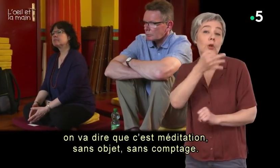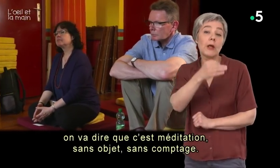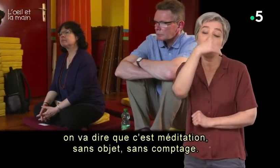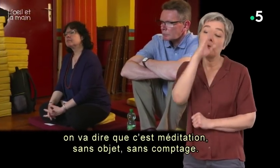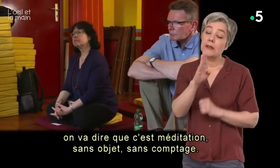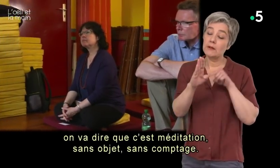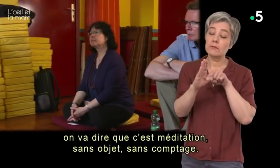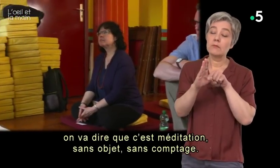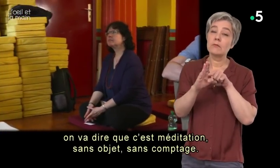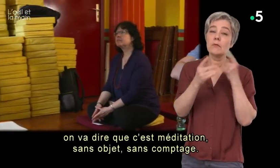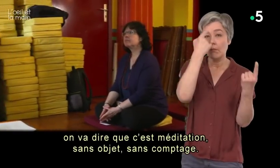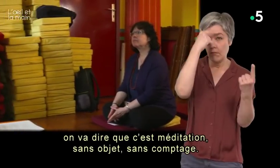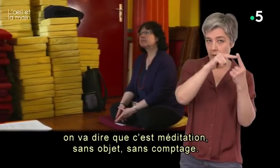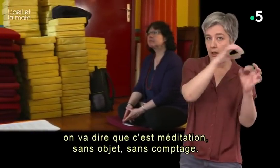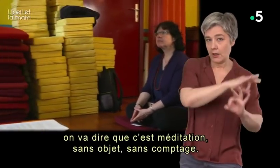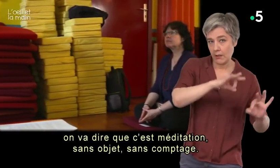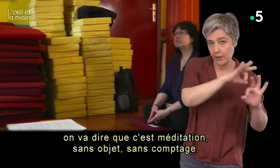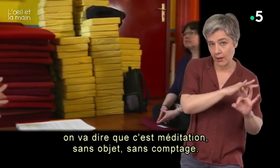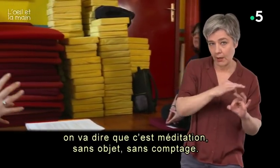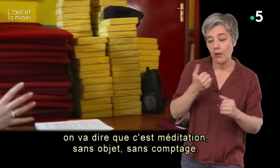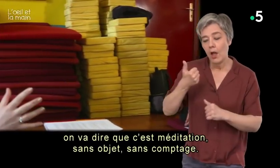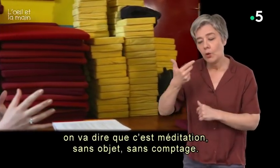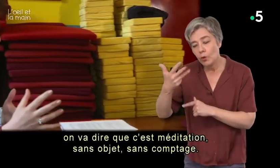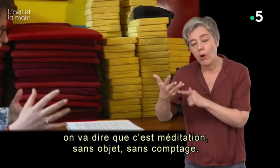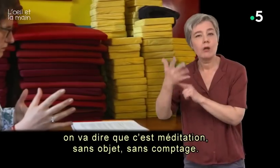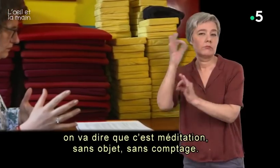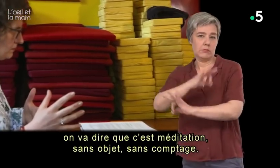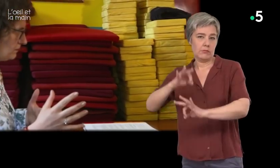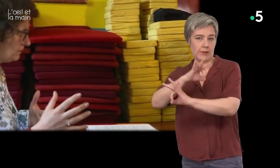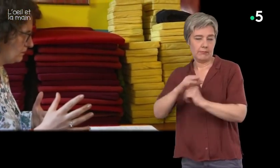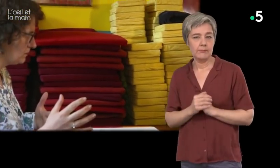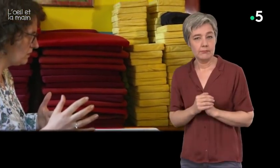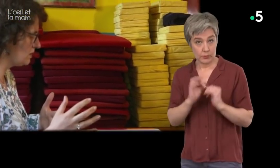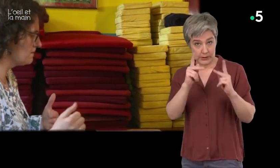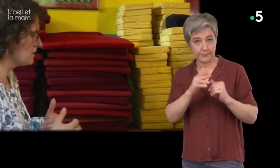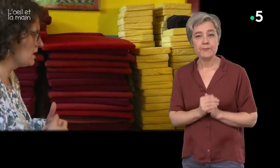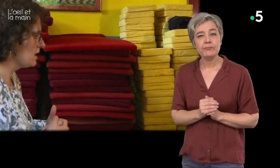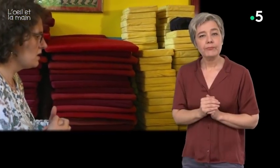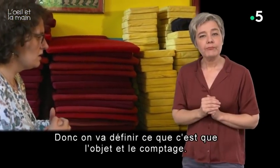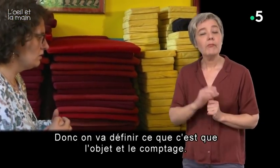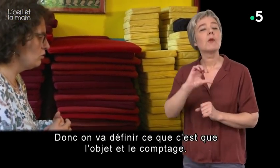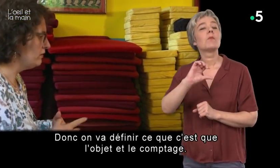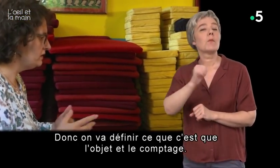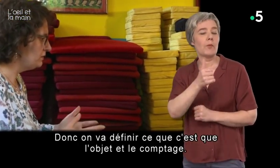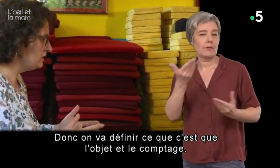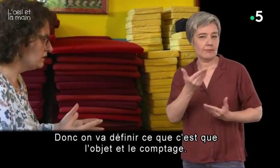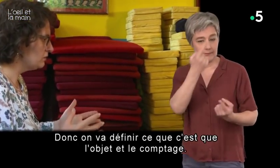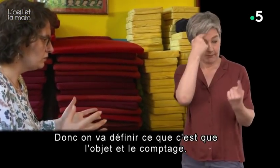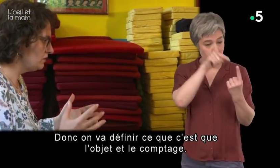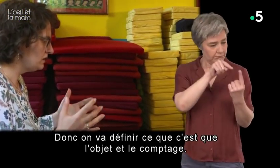c'est méditation sans objet, sans comptage. Okay ? Donc on va définir ce que c'est